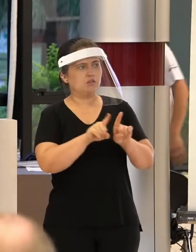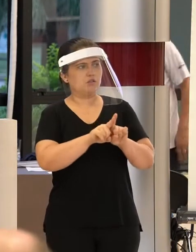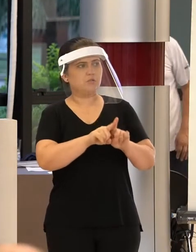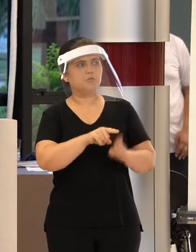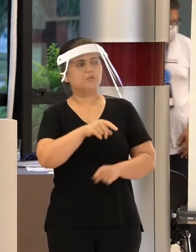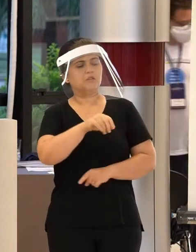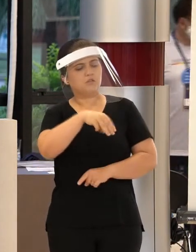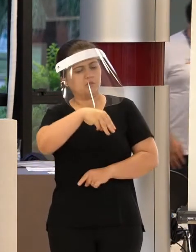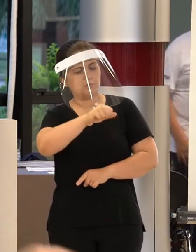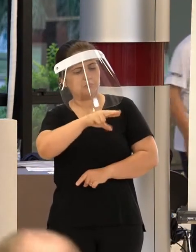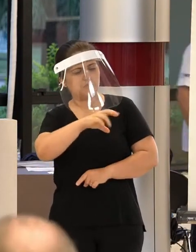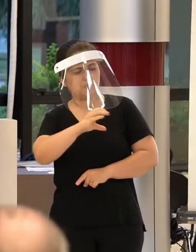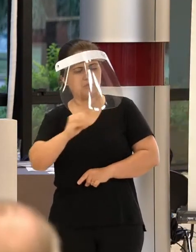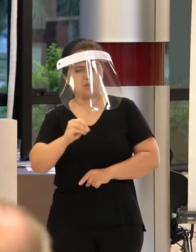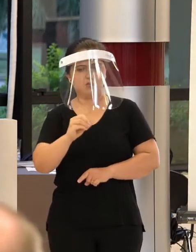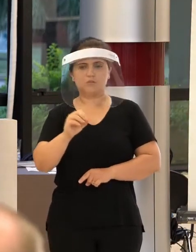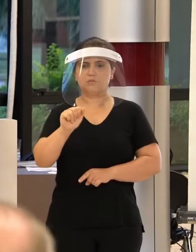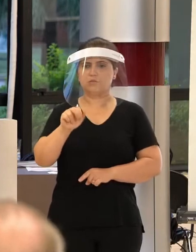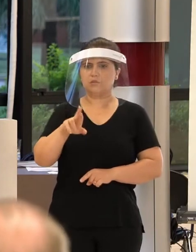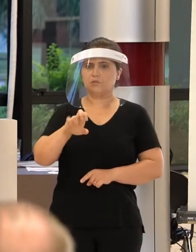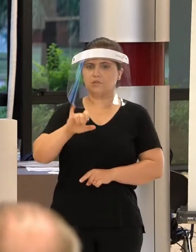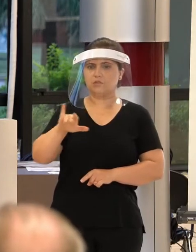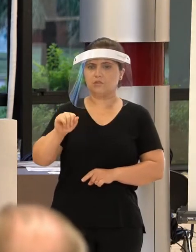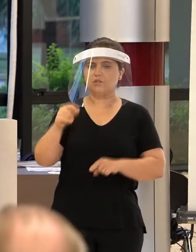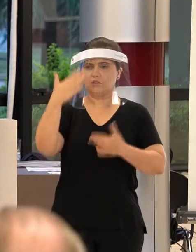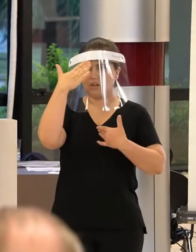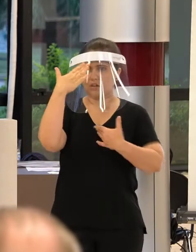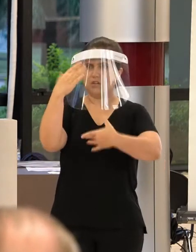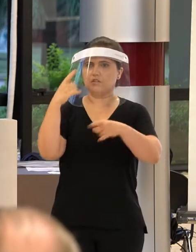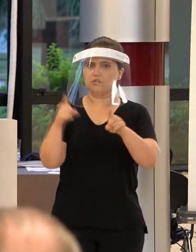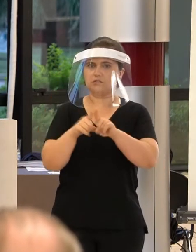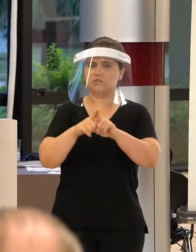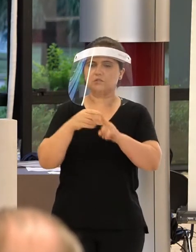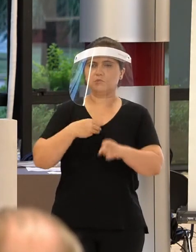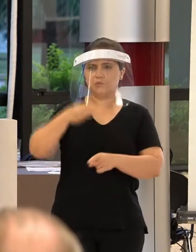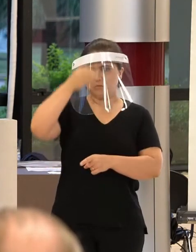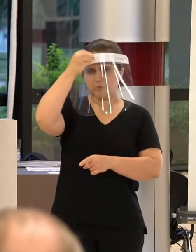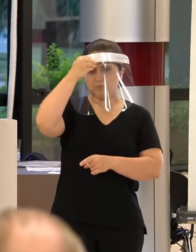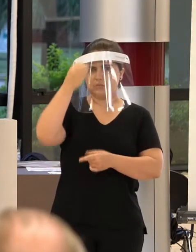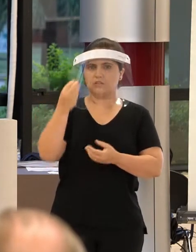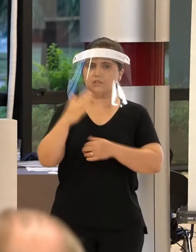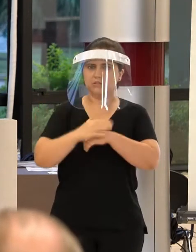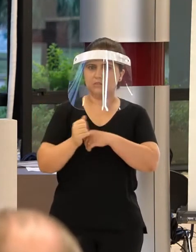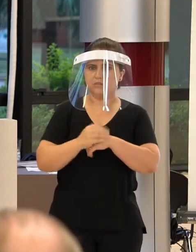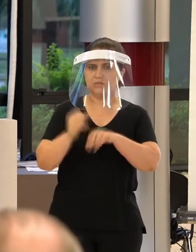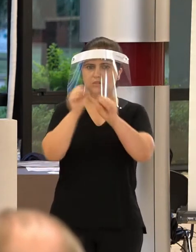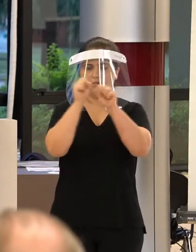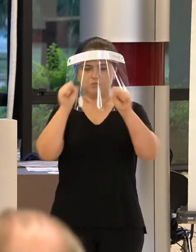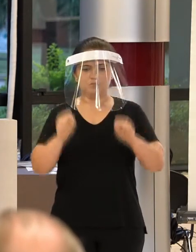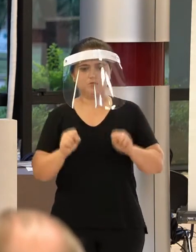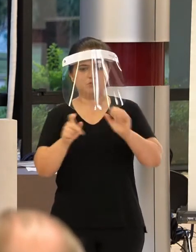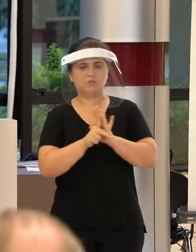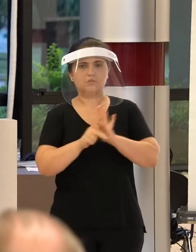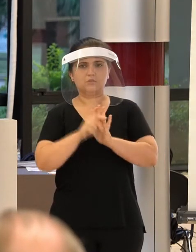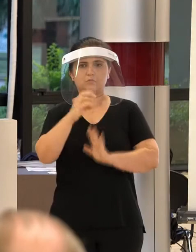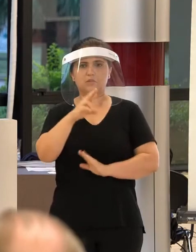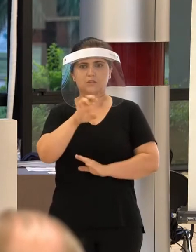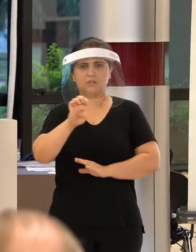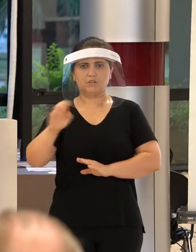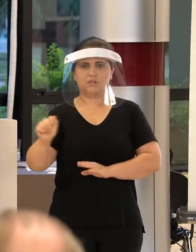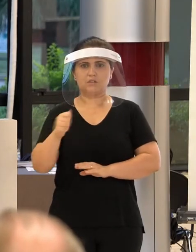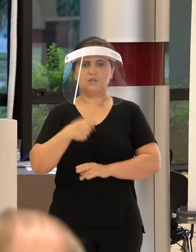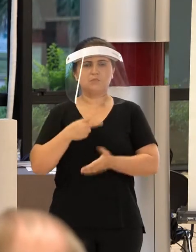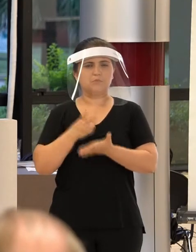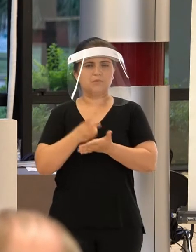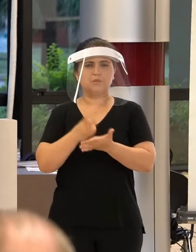FENEM. Agradecer aí também o meu padrinho político no sistema Confea CREA, meu